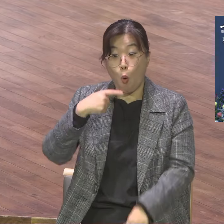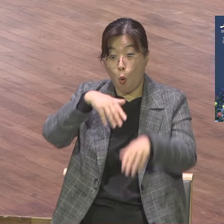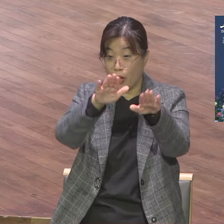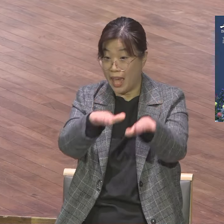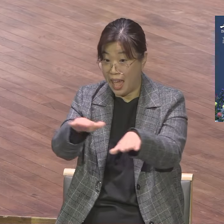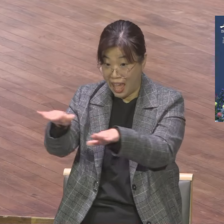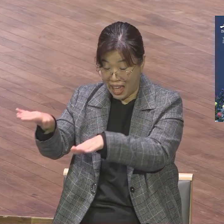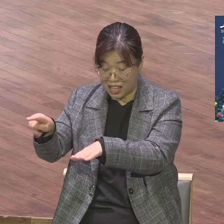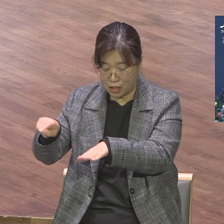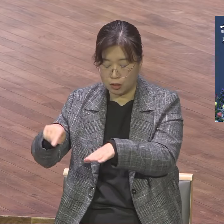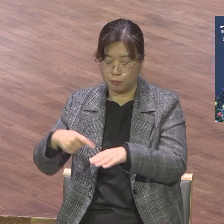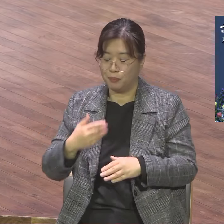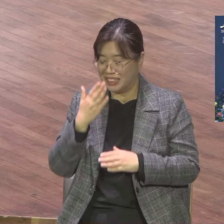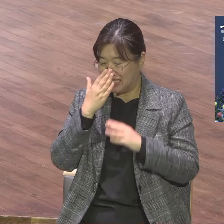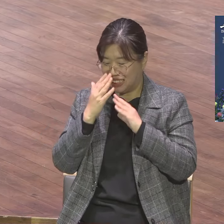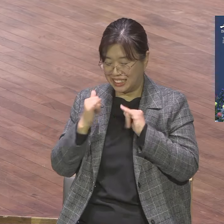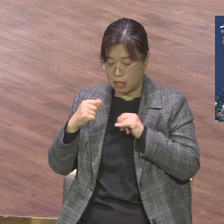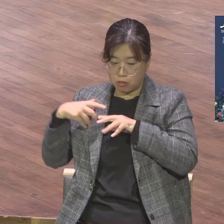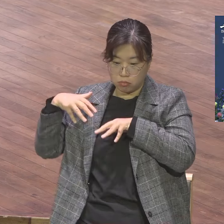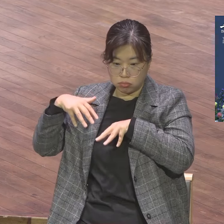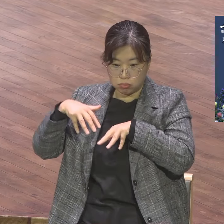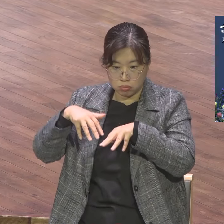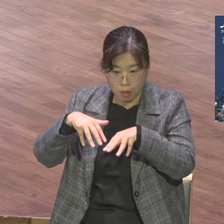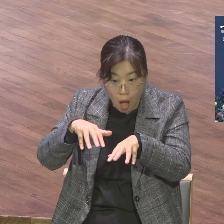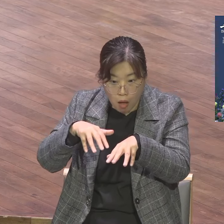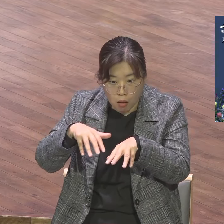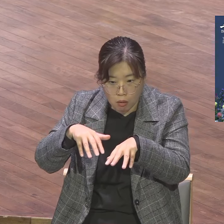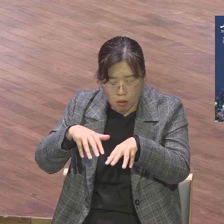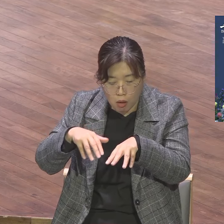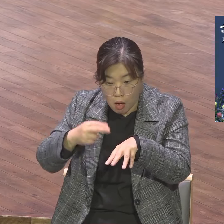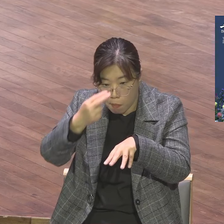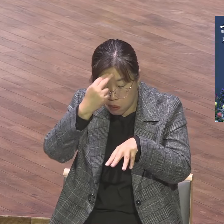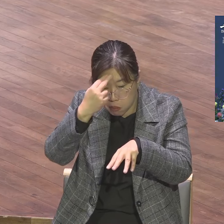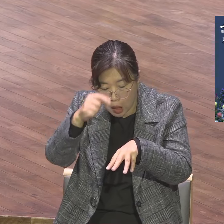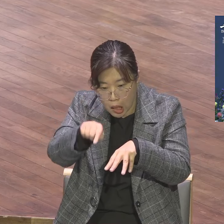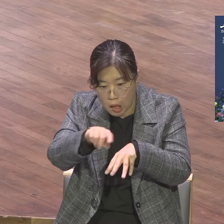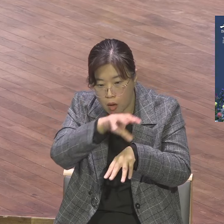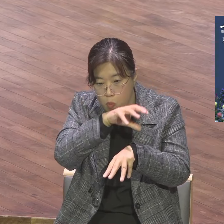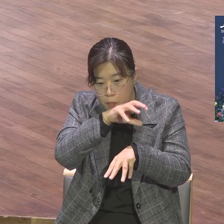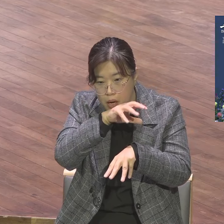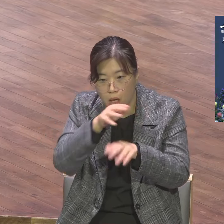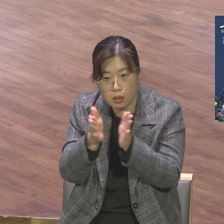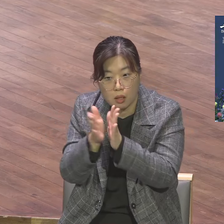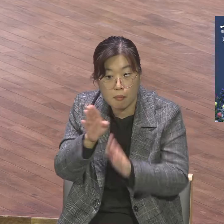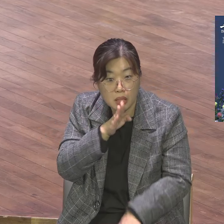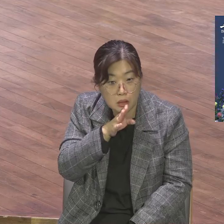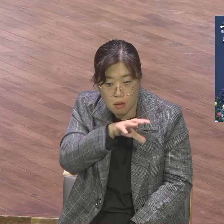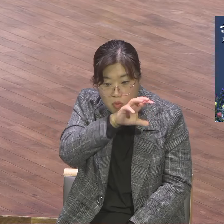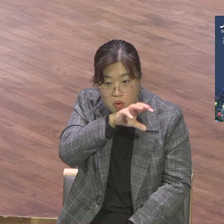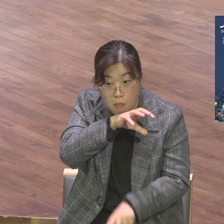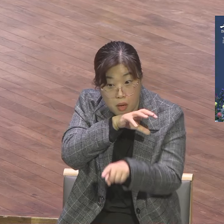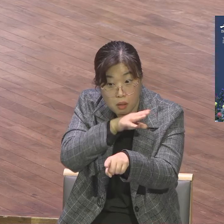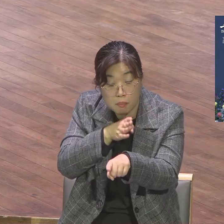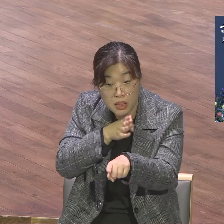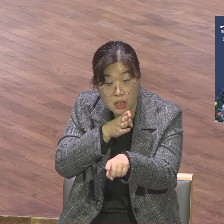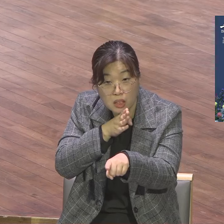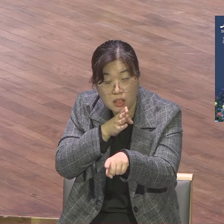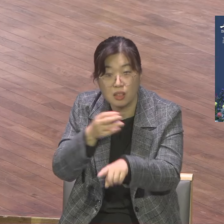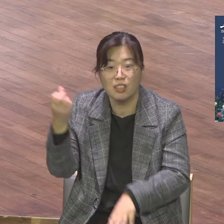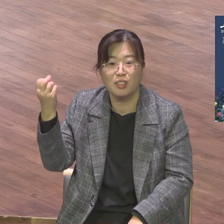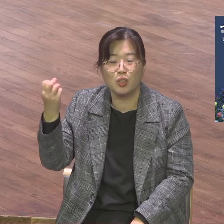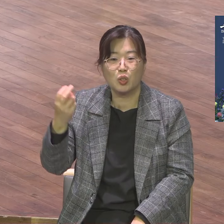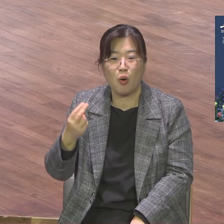땅 앞에서 또 불신앙합니다. 또 원망합니다. 안악산지 앞에서 하나님의 절대 주권을 보지 못하고 온갖